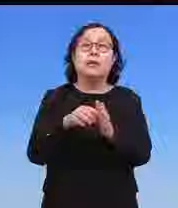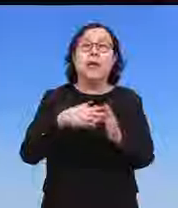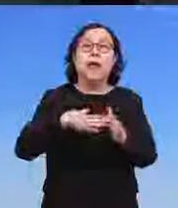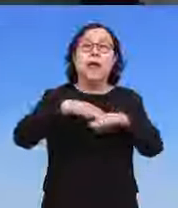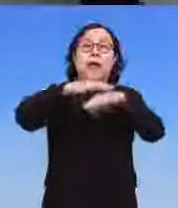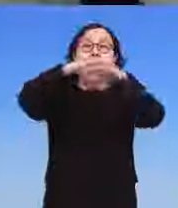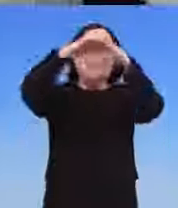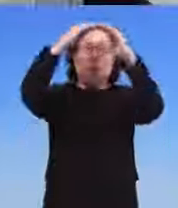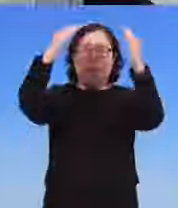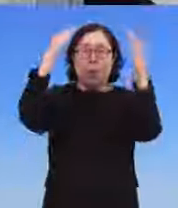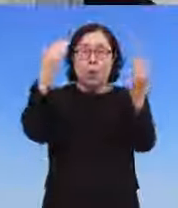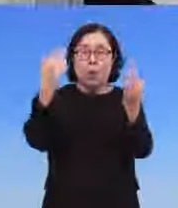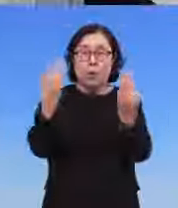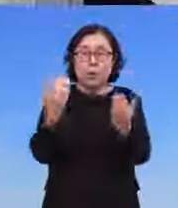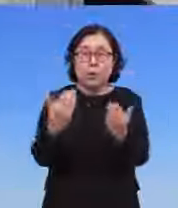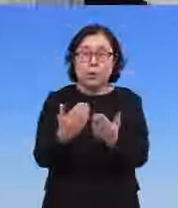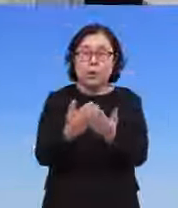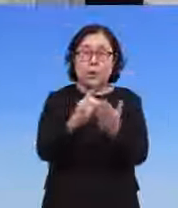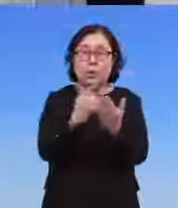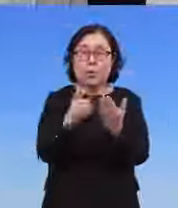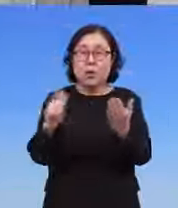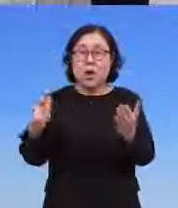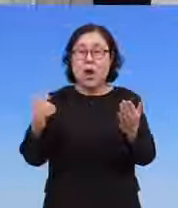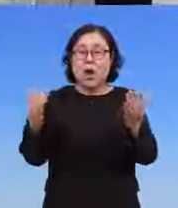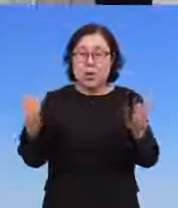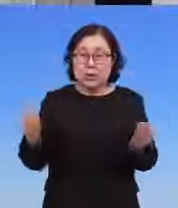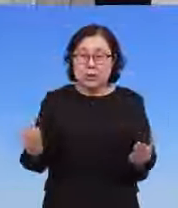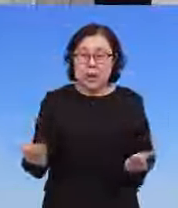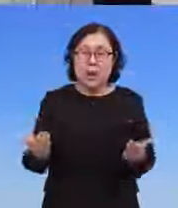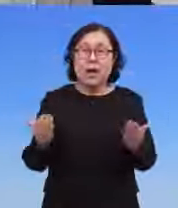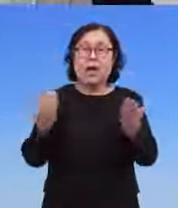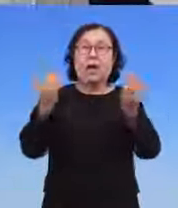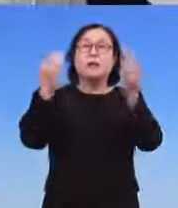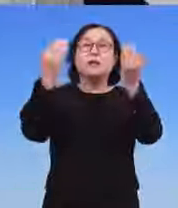내 모든 것 다 드리니